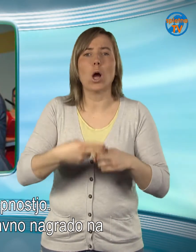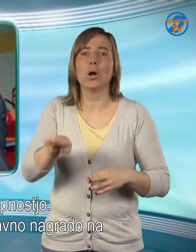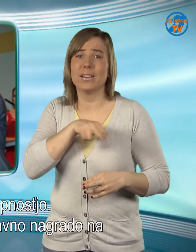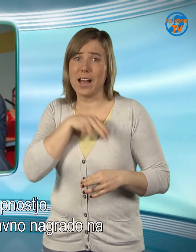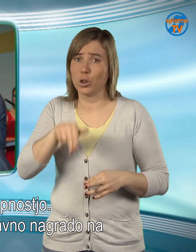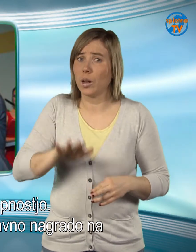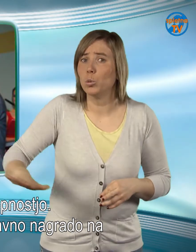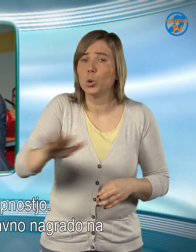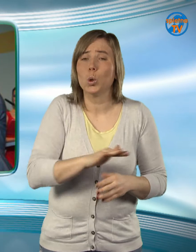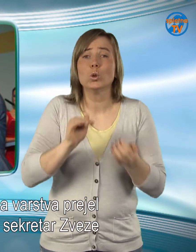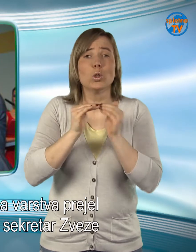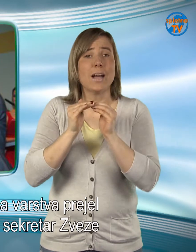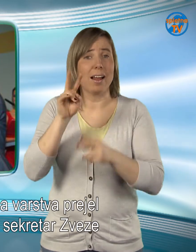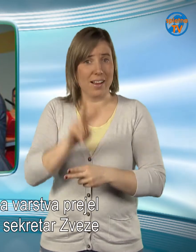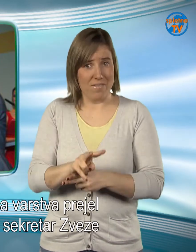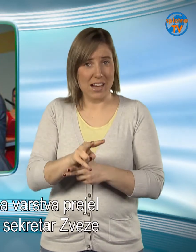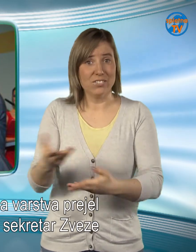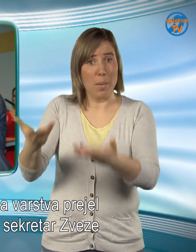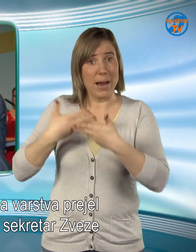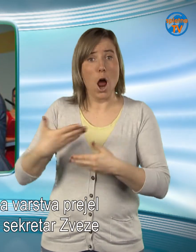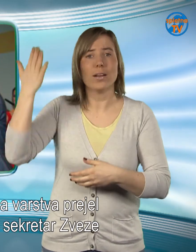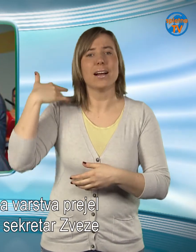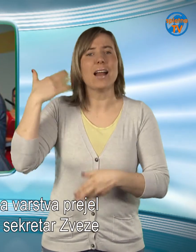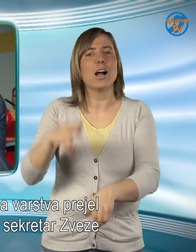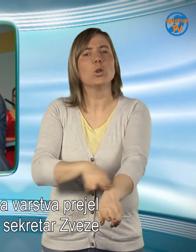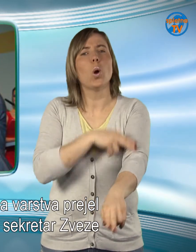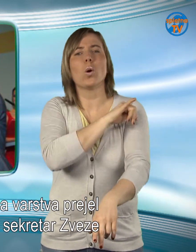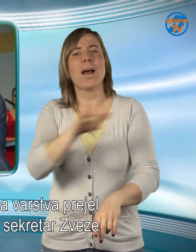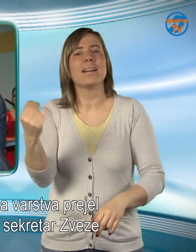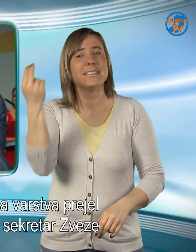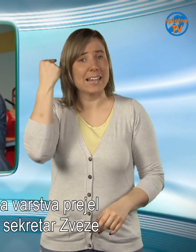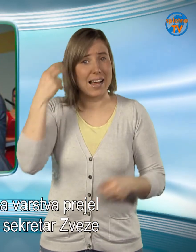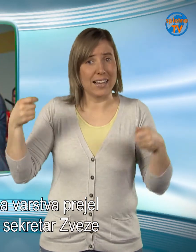je državno nagrado na področju socialnega varstva prejel nekdanji